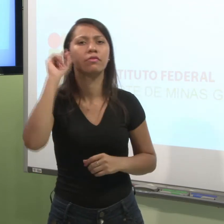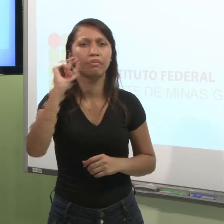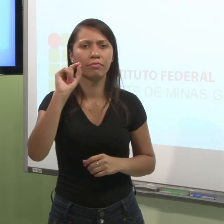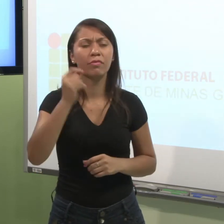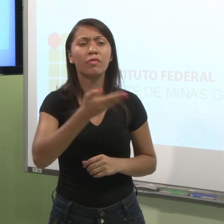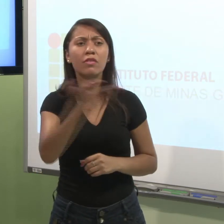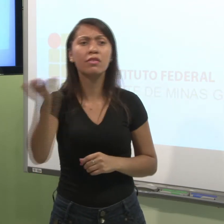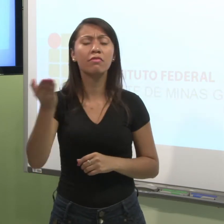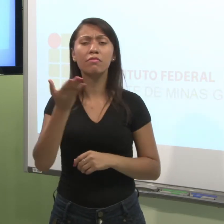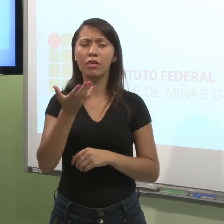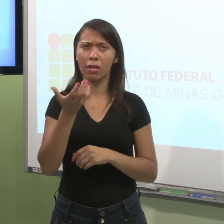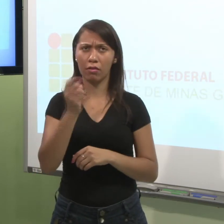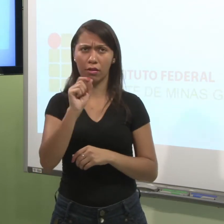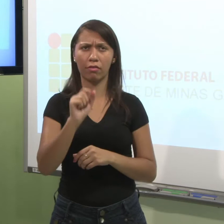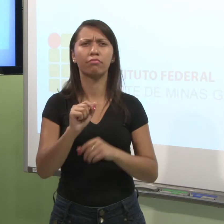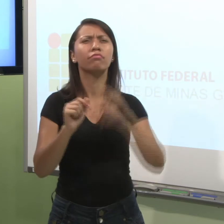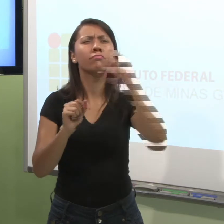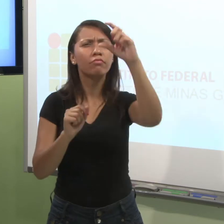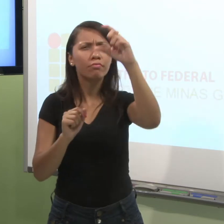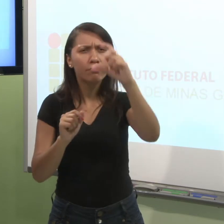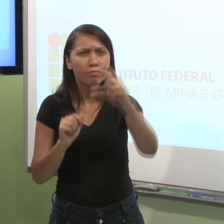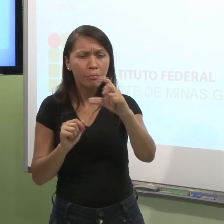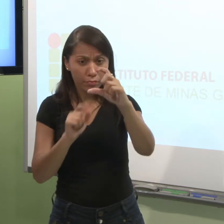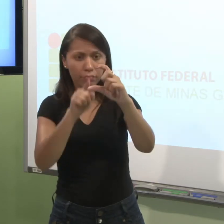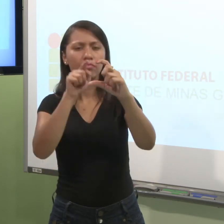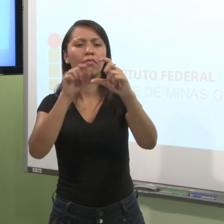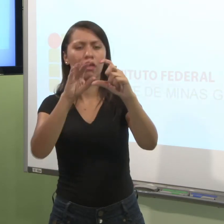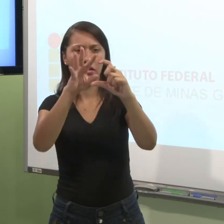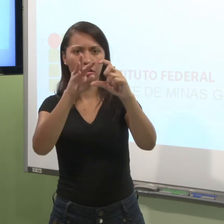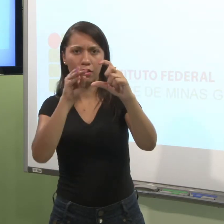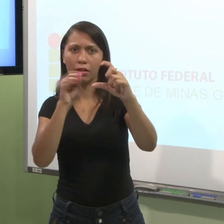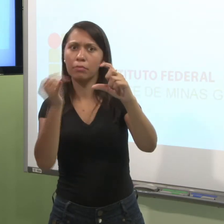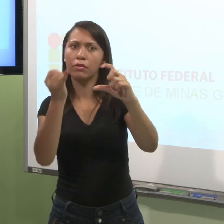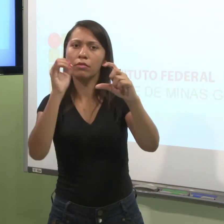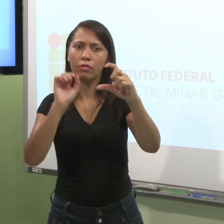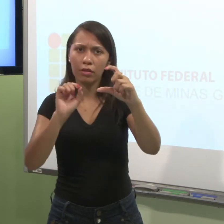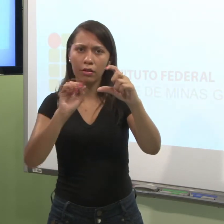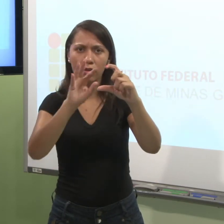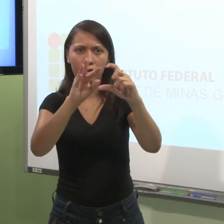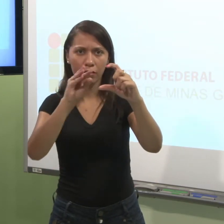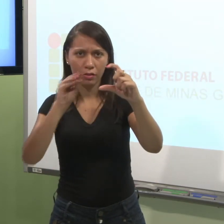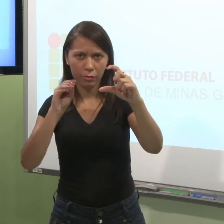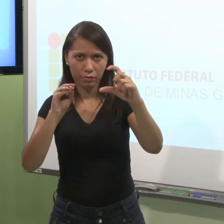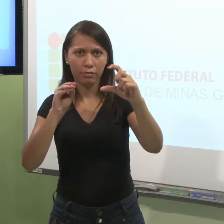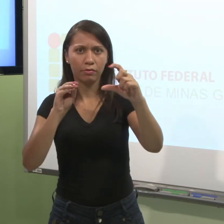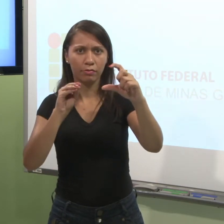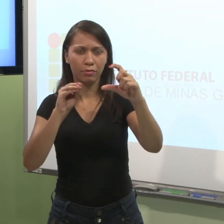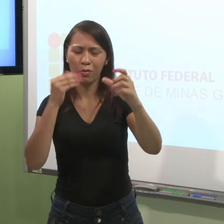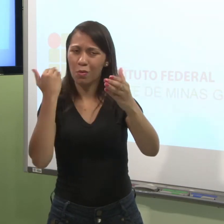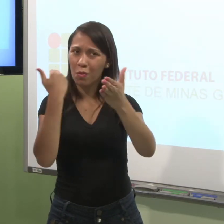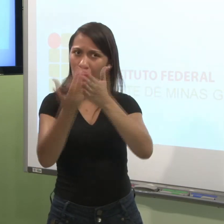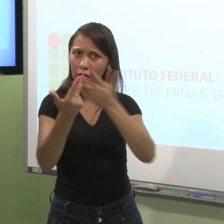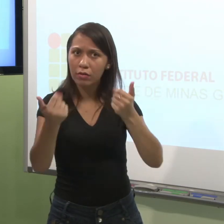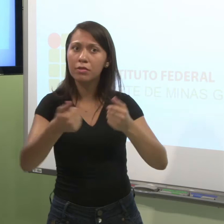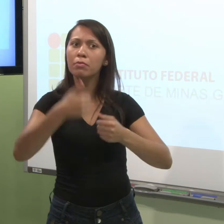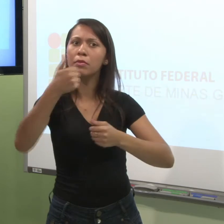copiar. Se não selecionar, não terá como copiar. Então gravem. Para copiar qualquer coisa em seu documento é